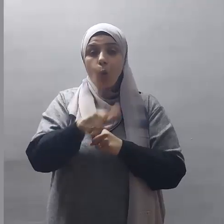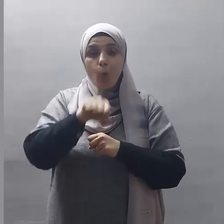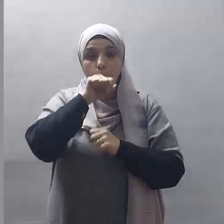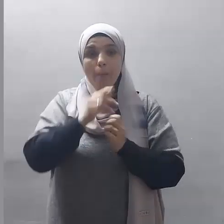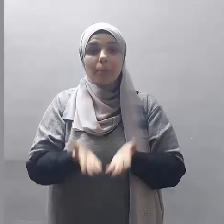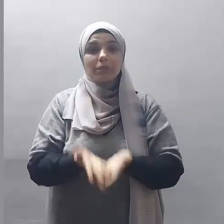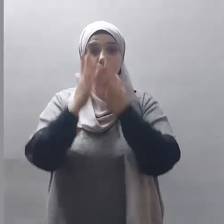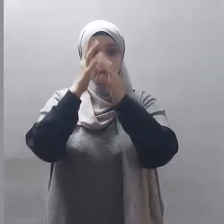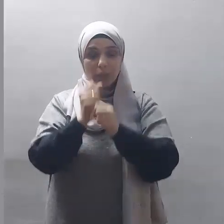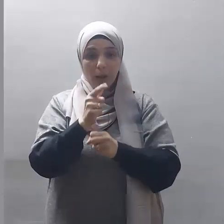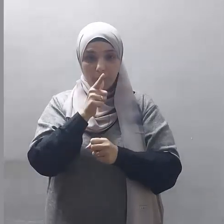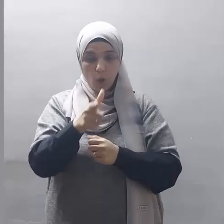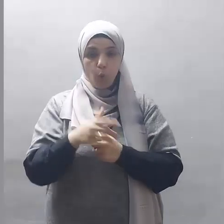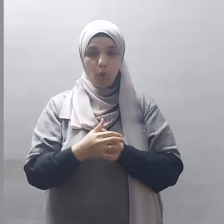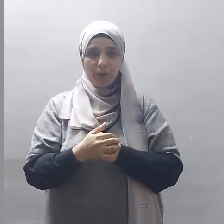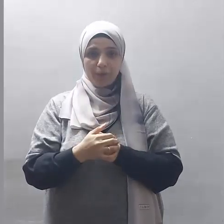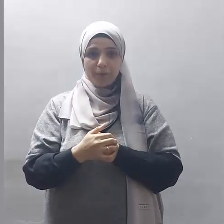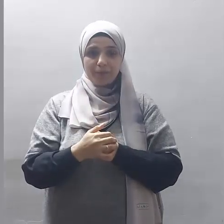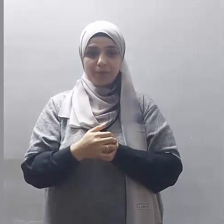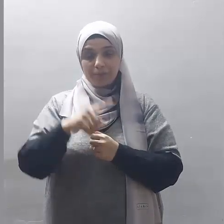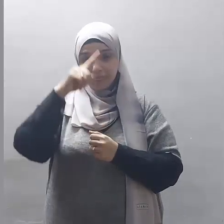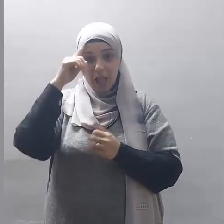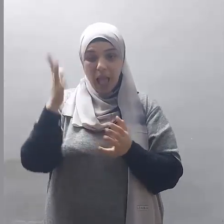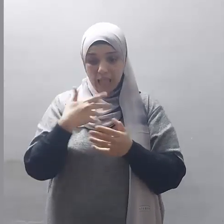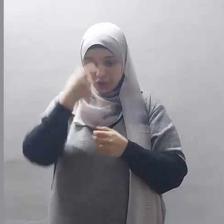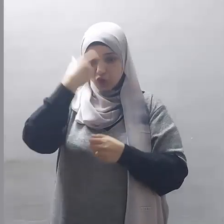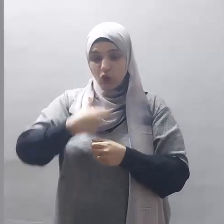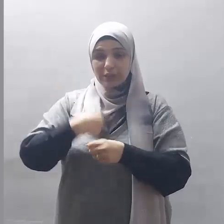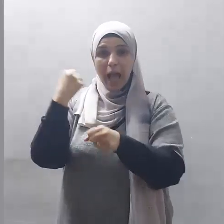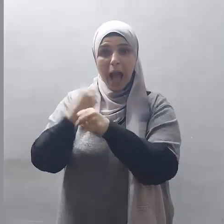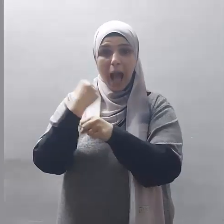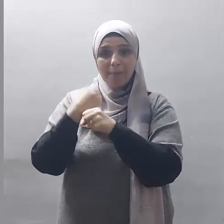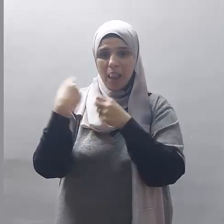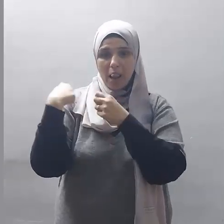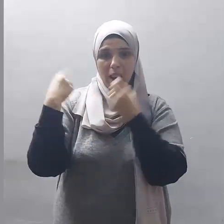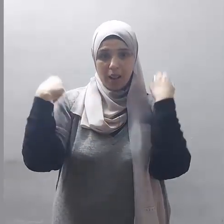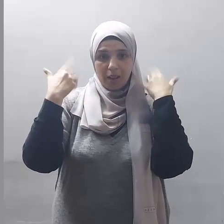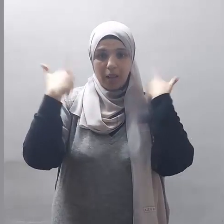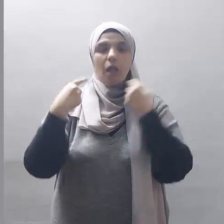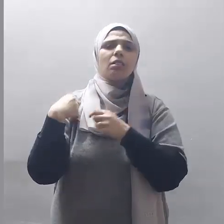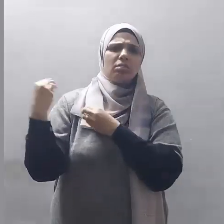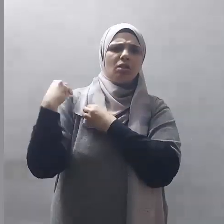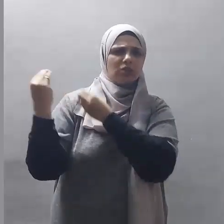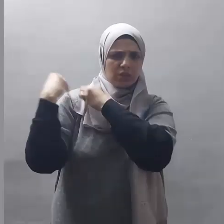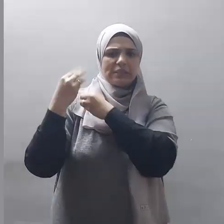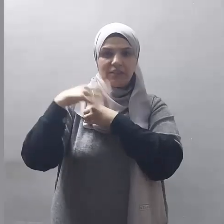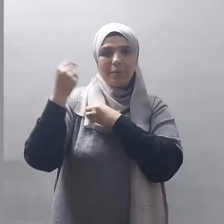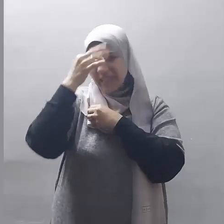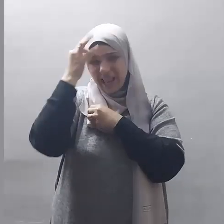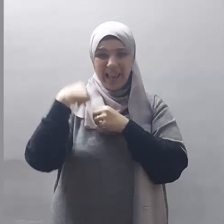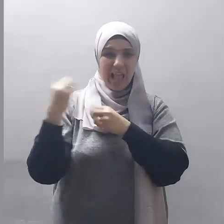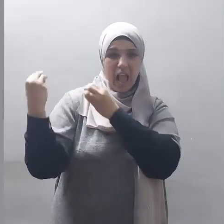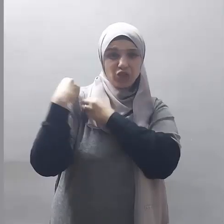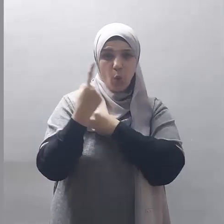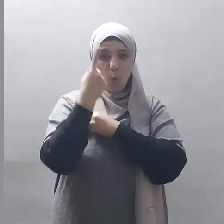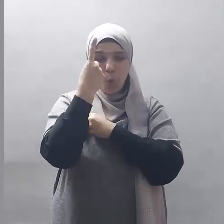عليه وسلم: كل عمل ابن آدم يضاعف، الحسنة بعشر أمثالها إلى 700